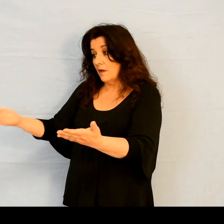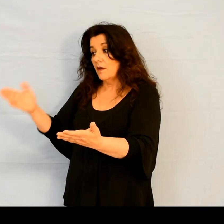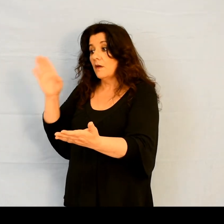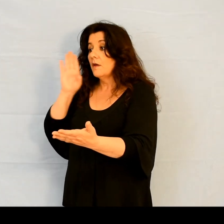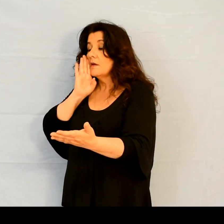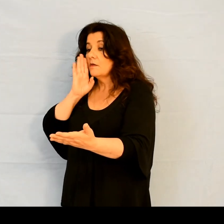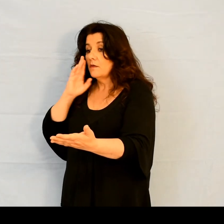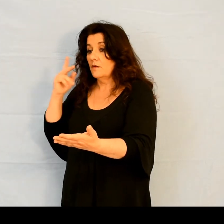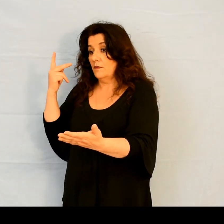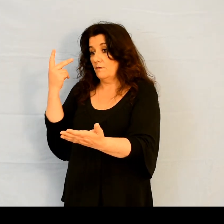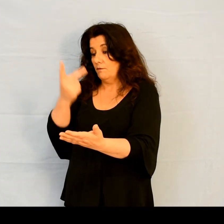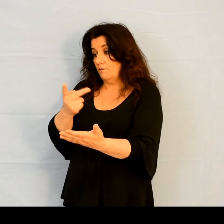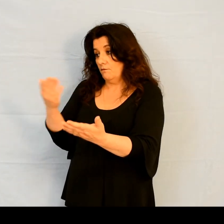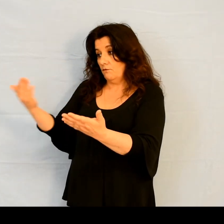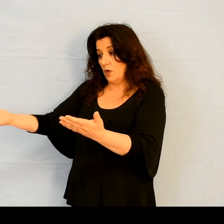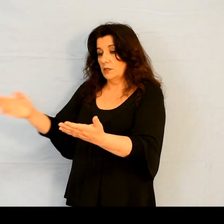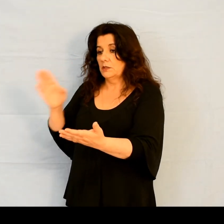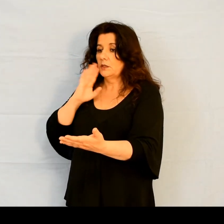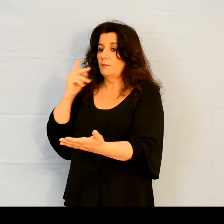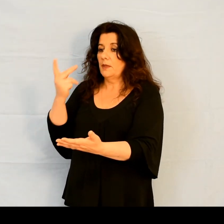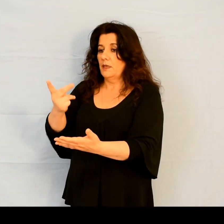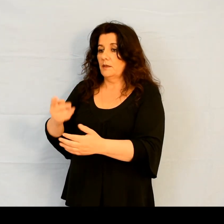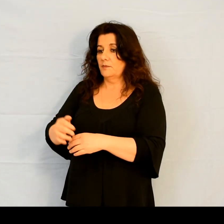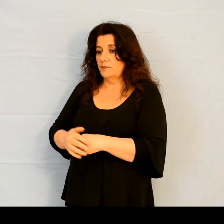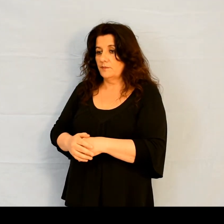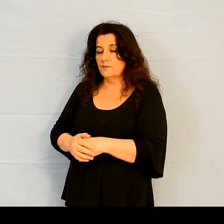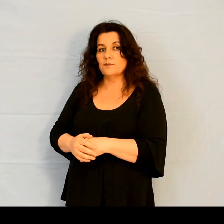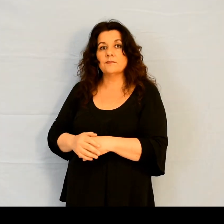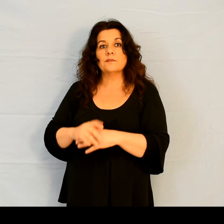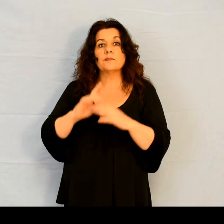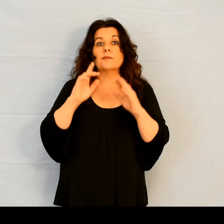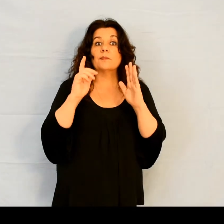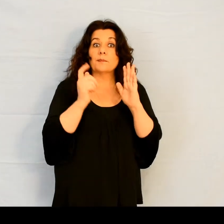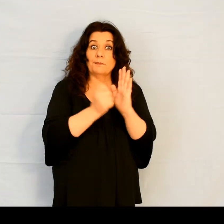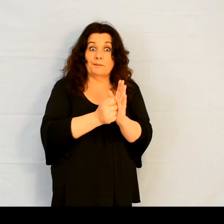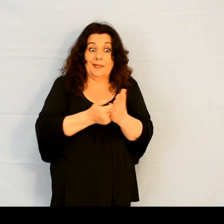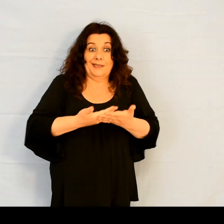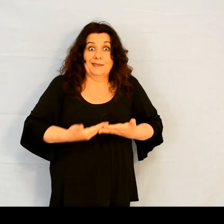Et à partir de cette heure-là, le disciple l'a pris chez lui.